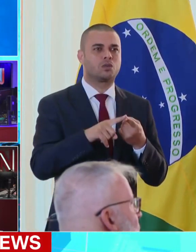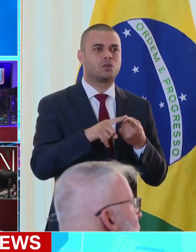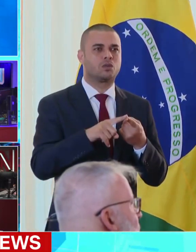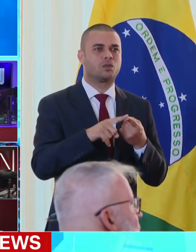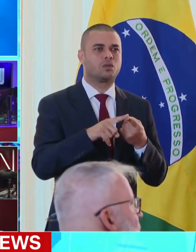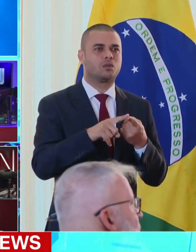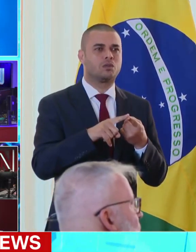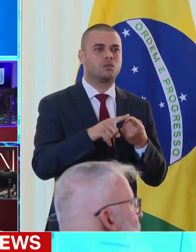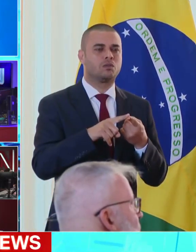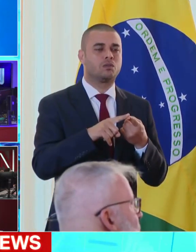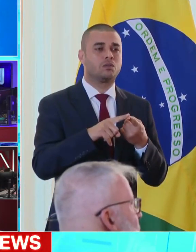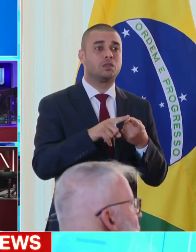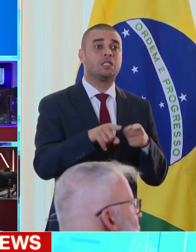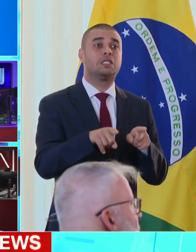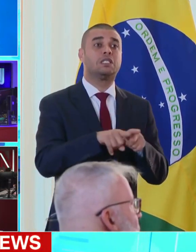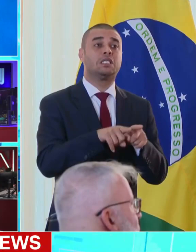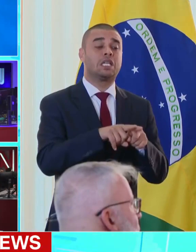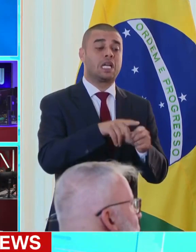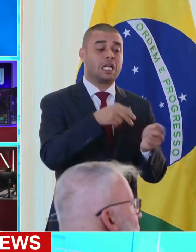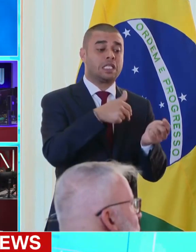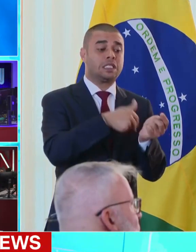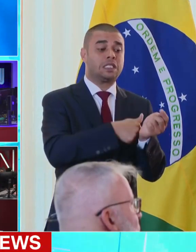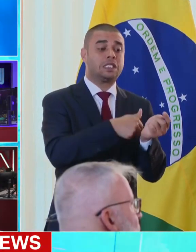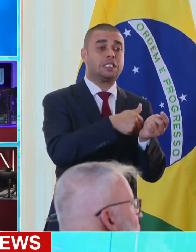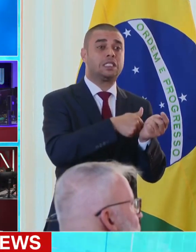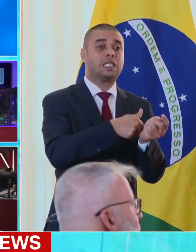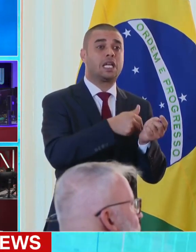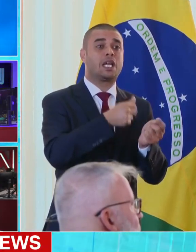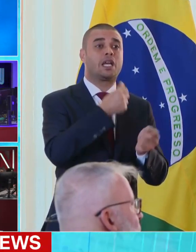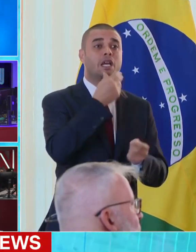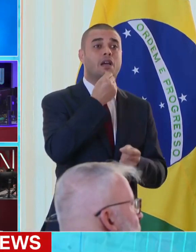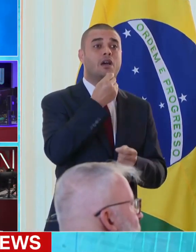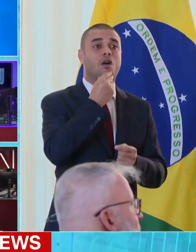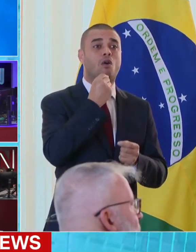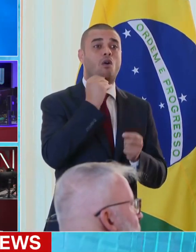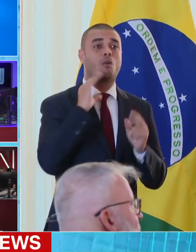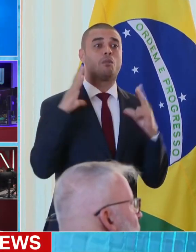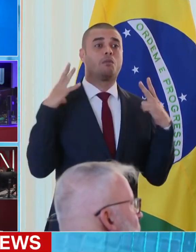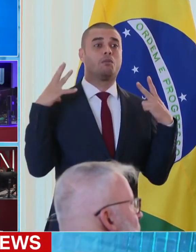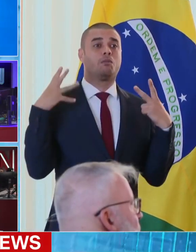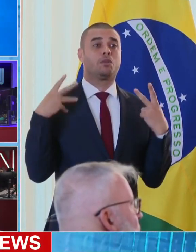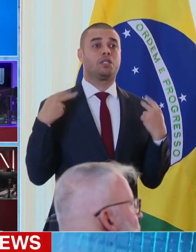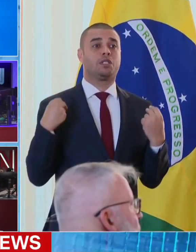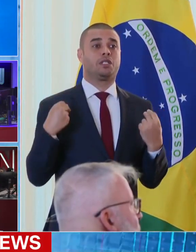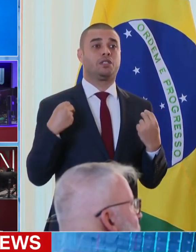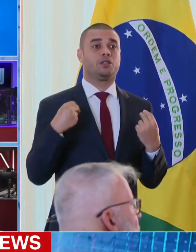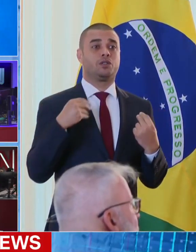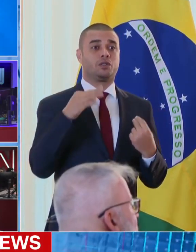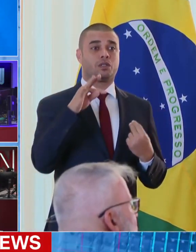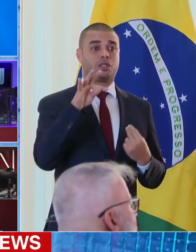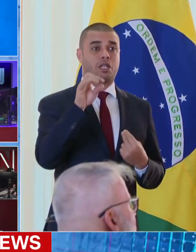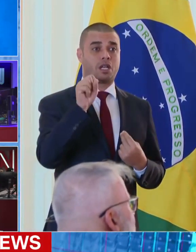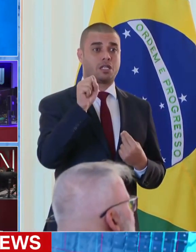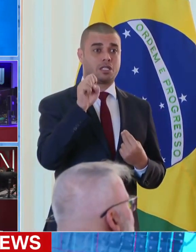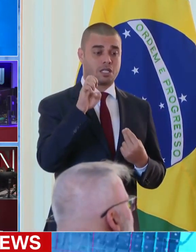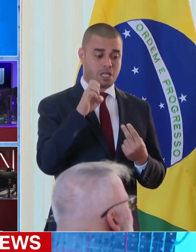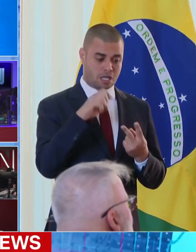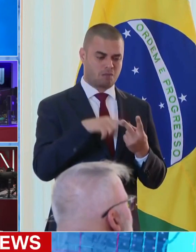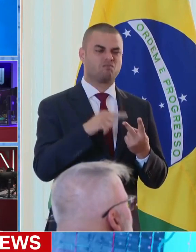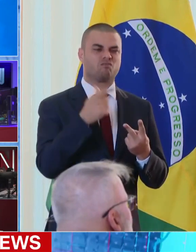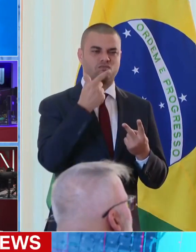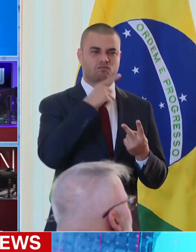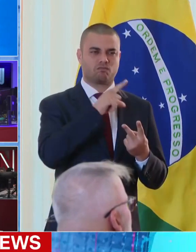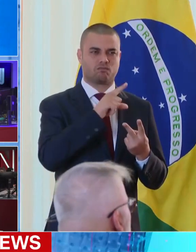discurso no campo da troca quando ele usa aquele usar uma palavra eu juridiquei sou senhores nos ajudem ajudá-los né